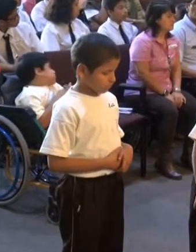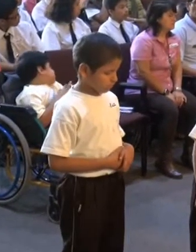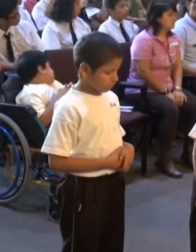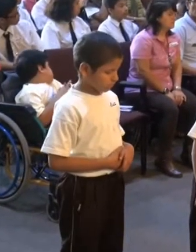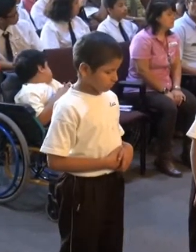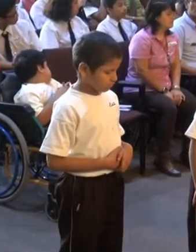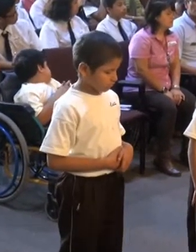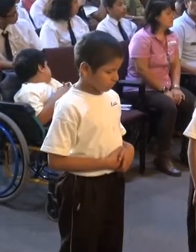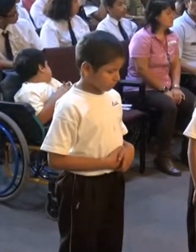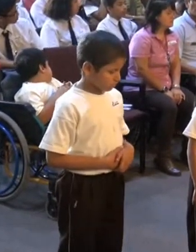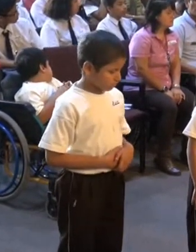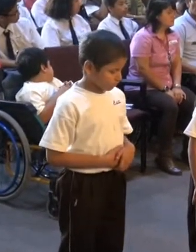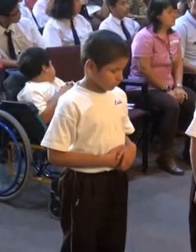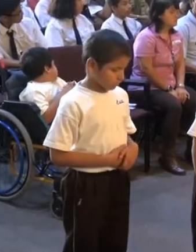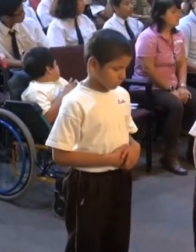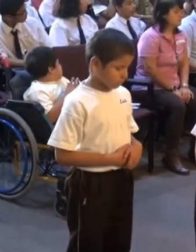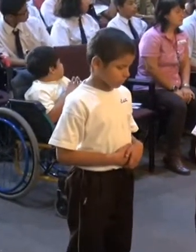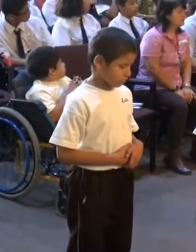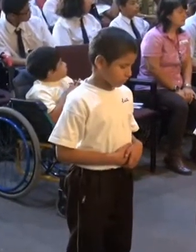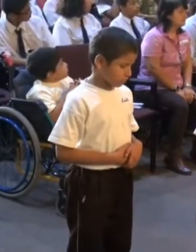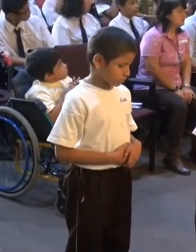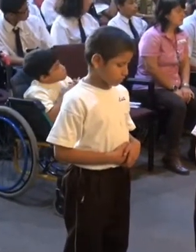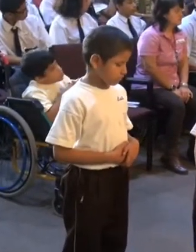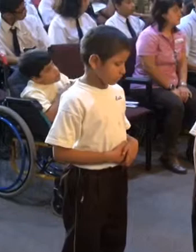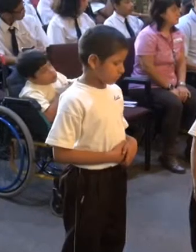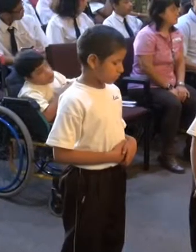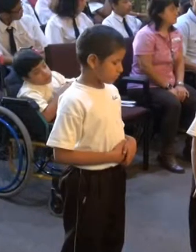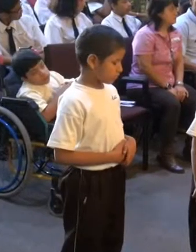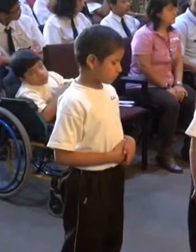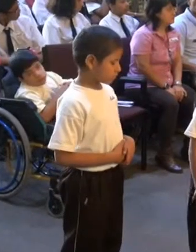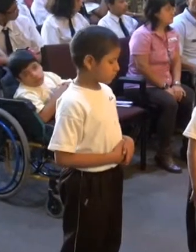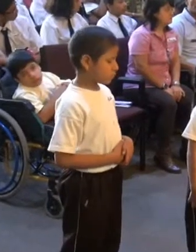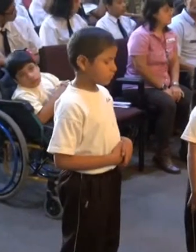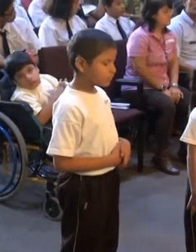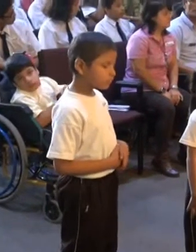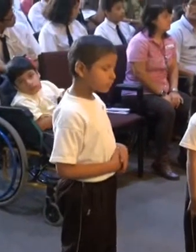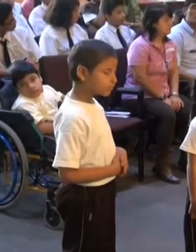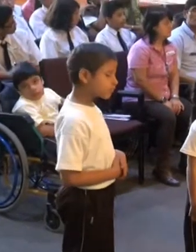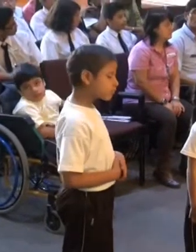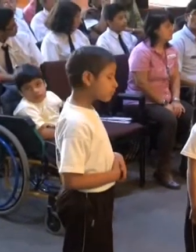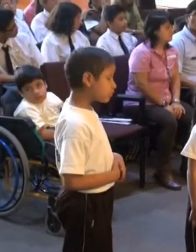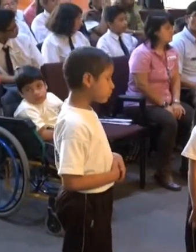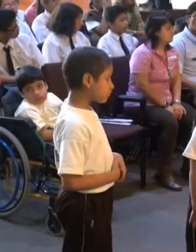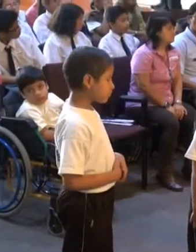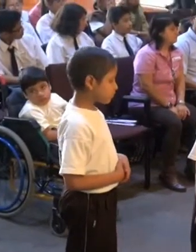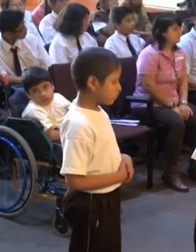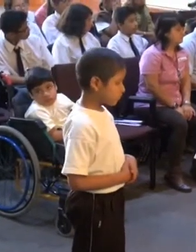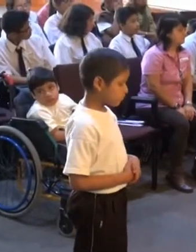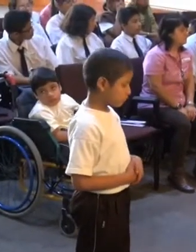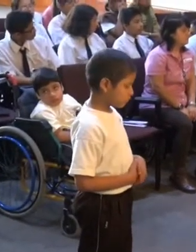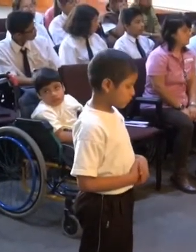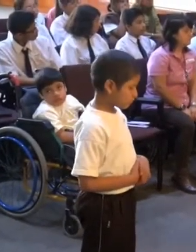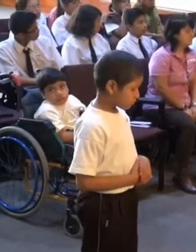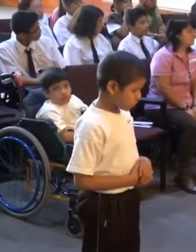necesitamos centros de de relajación música